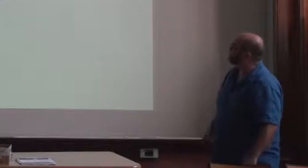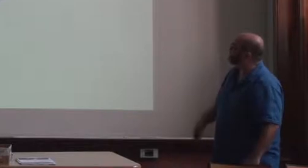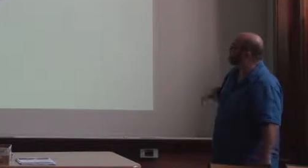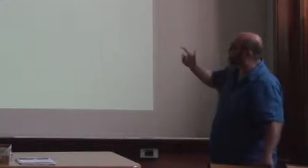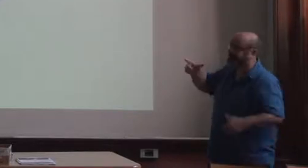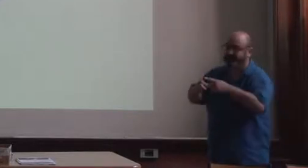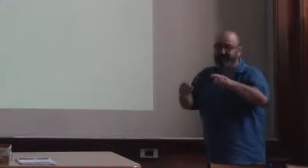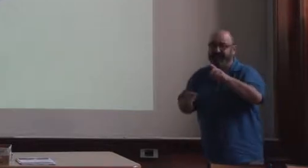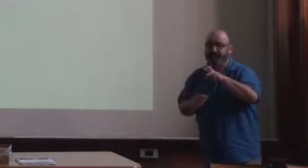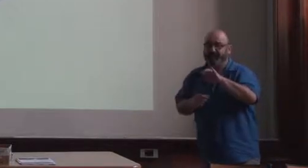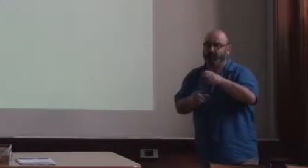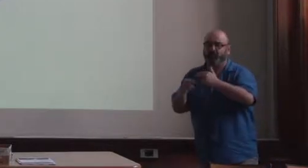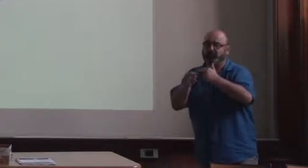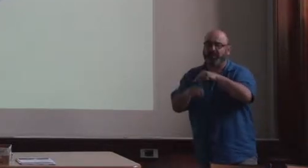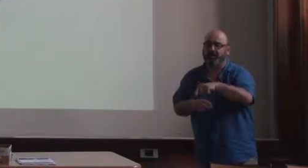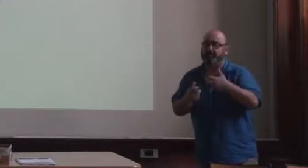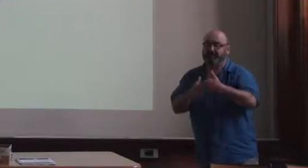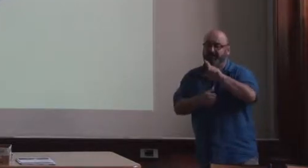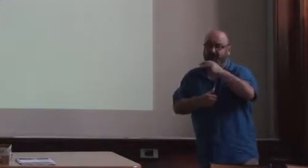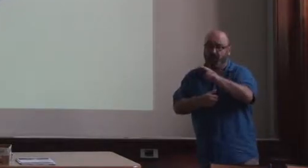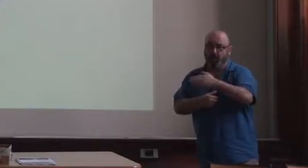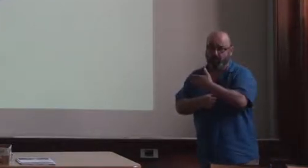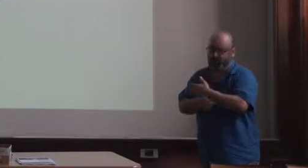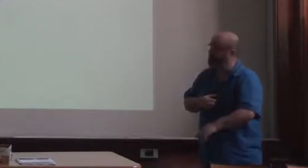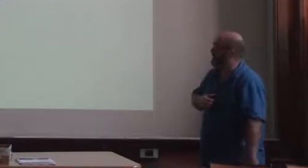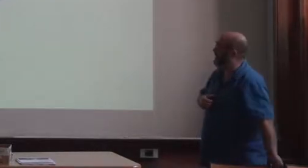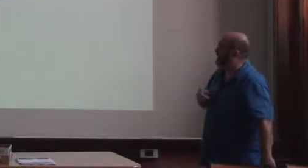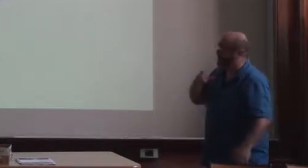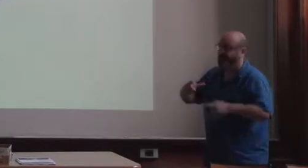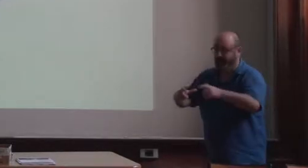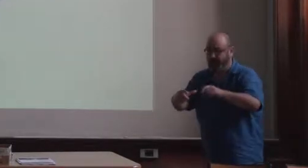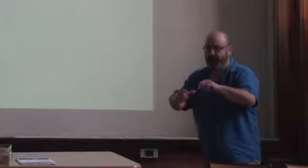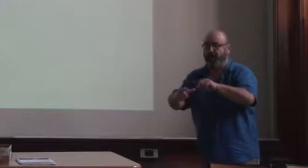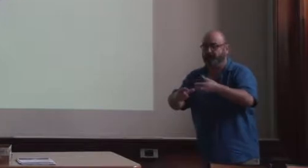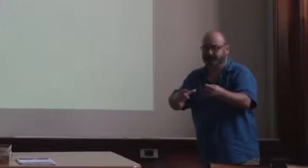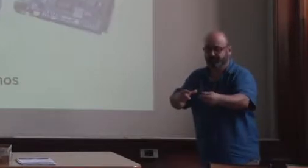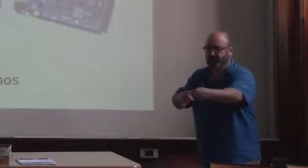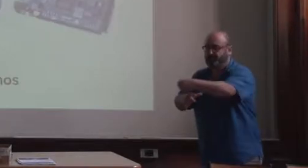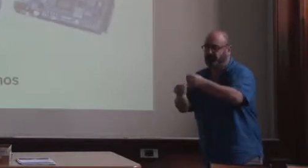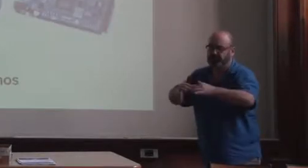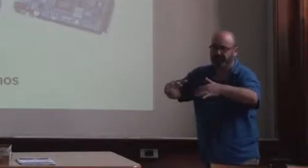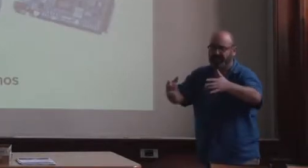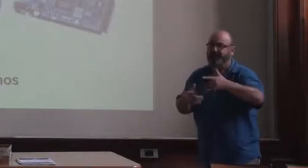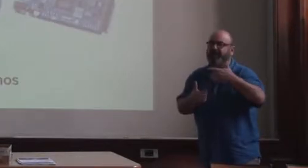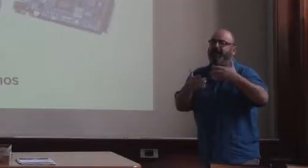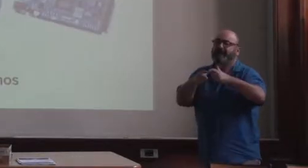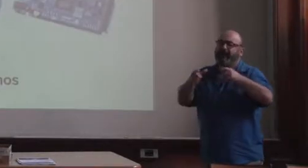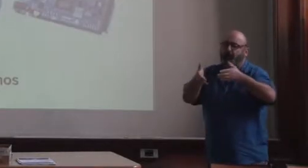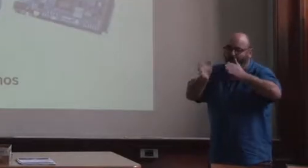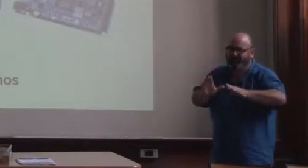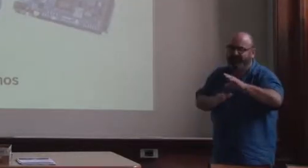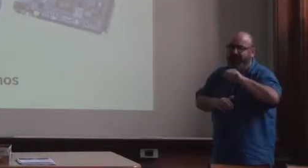La carte Arduino standard coûte à peu près 20 euros. Et après, ils ont commencé à étendre l'éventail. Donc dans les cartes officielles